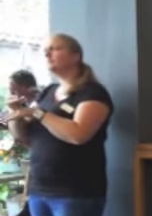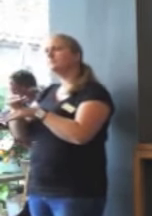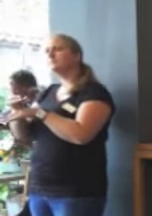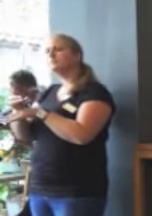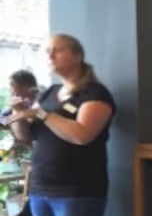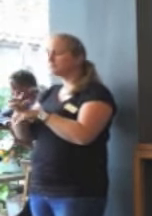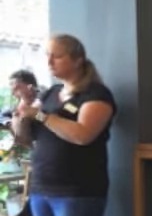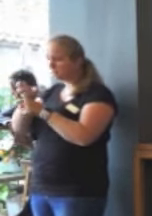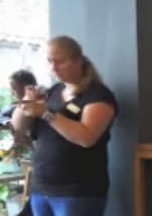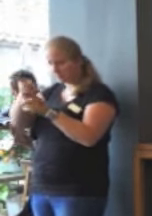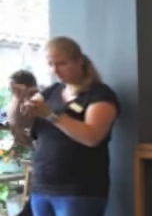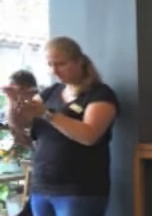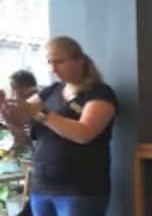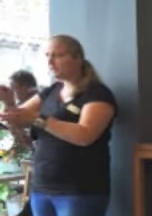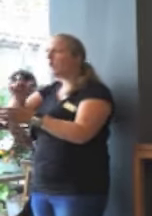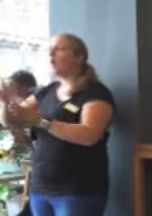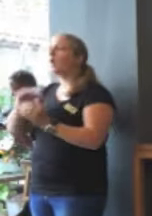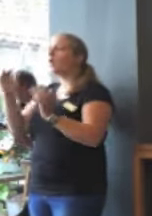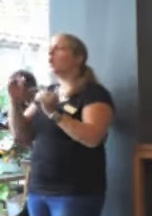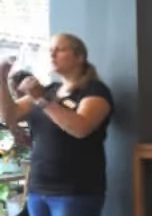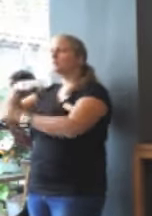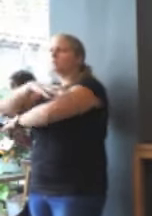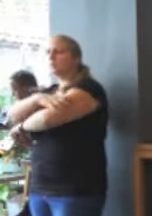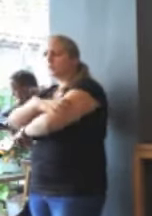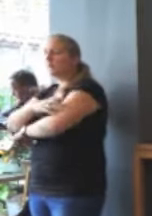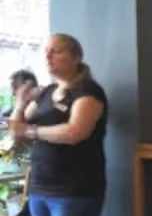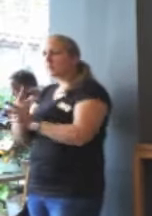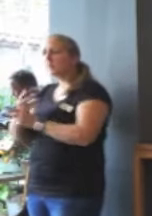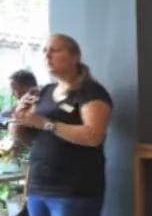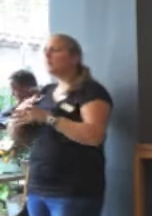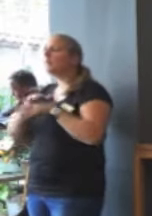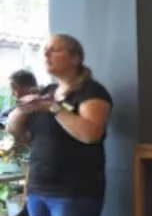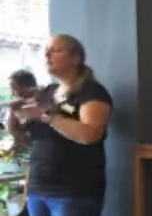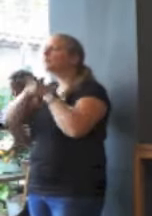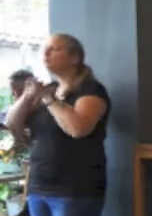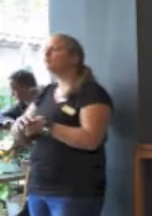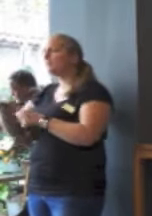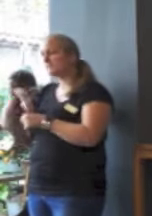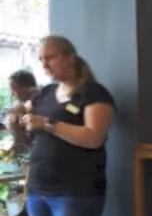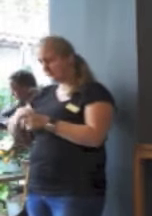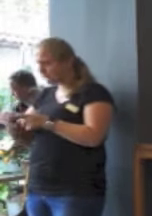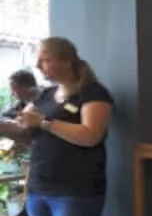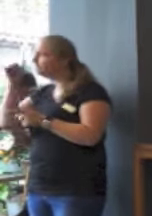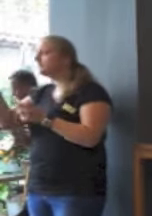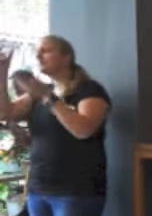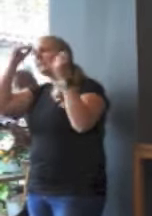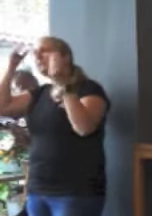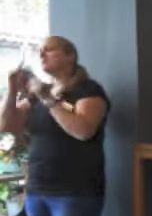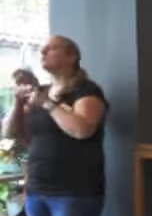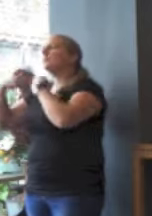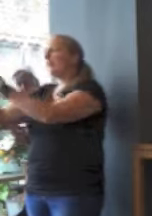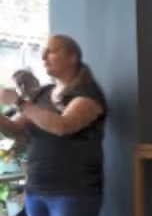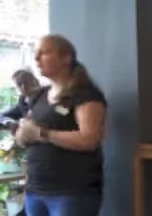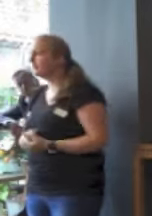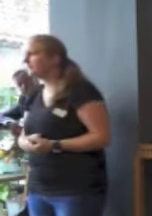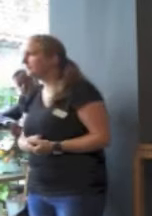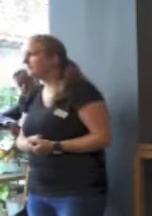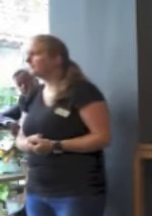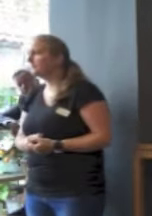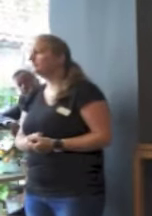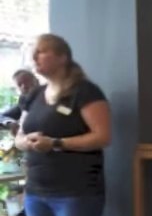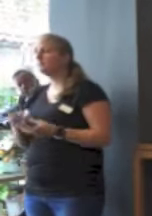olika individers höga blodtryck. Alltså blodtrycksmedicinen motverkar utvecklingen av demens. Vi blir också